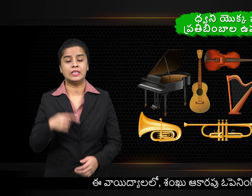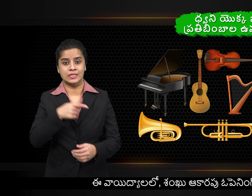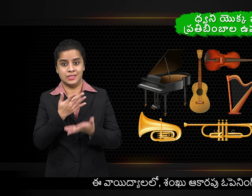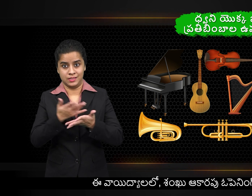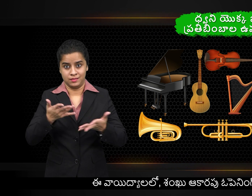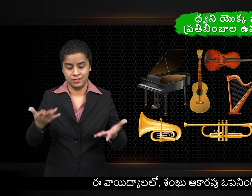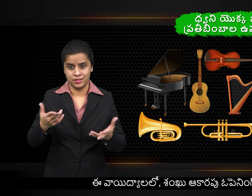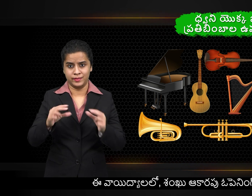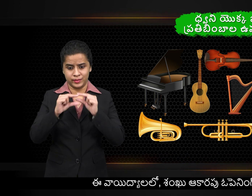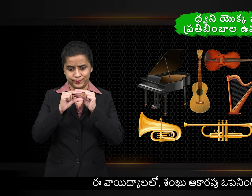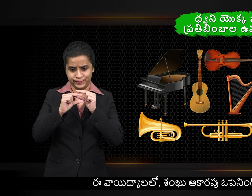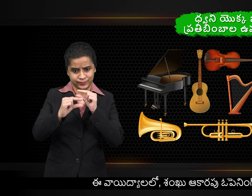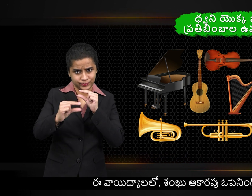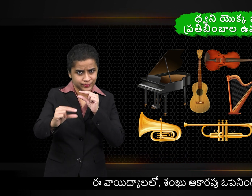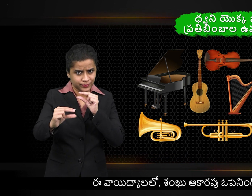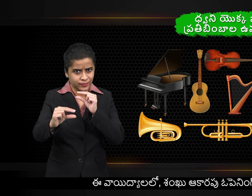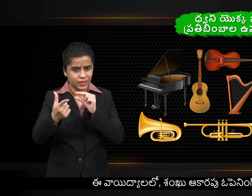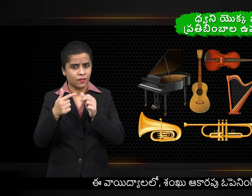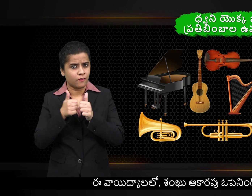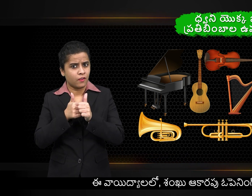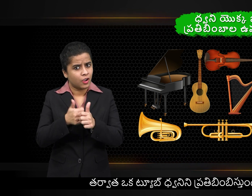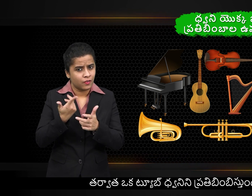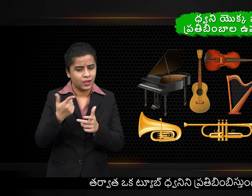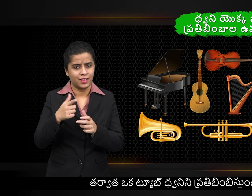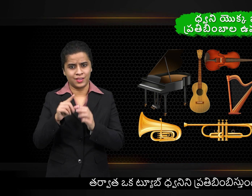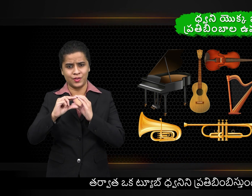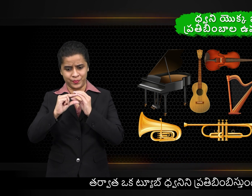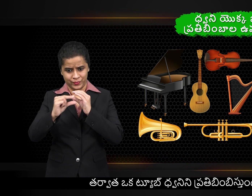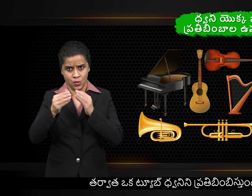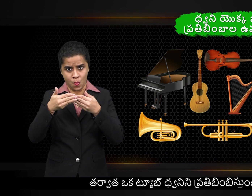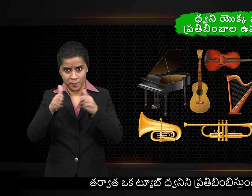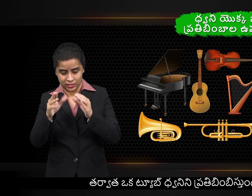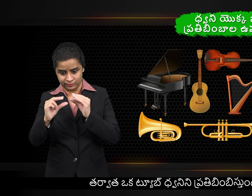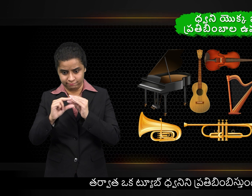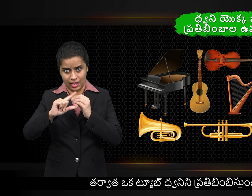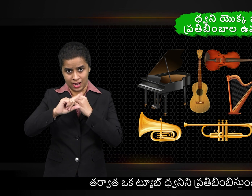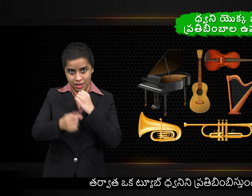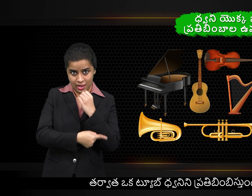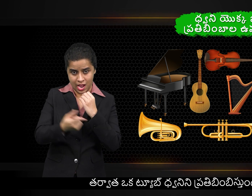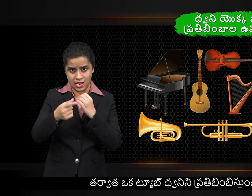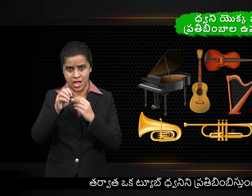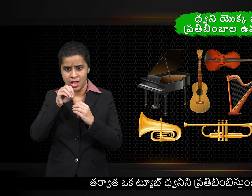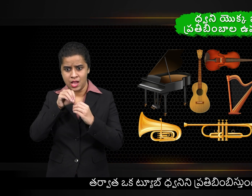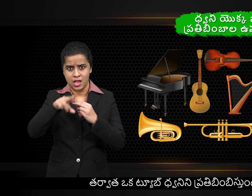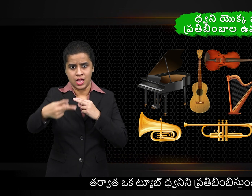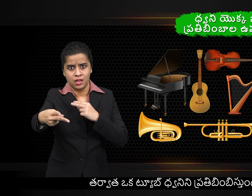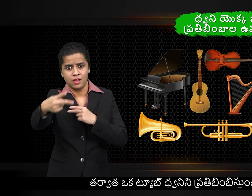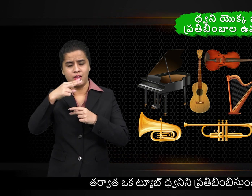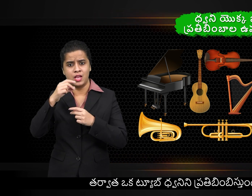ఈ వాయిద్యాలలో శంకు ఆకారపు ఓపెనింగ్ తరువాత ఒక ట్యూబ్ ధ్వనిని ప్రతిబింబిస్తుంది.